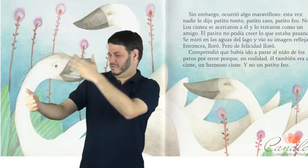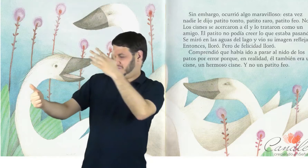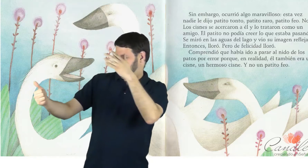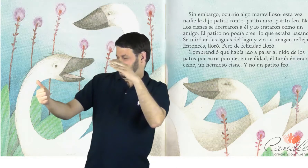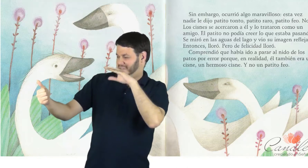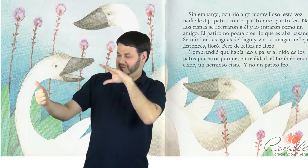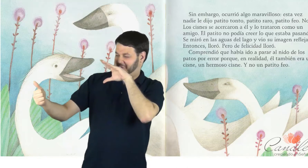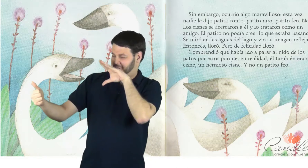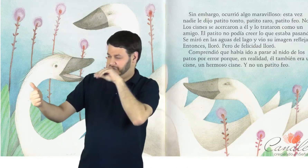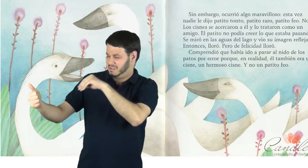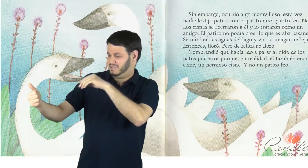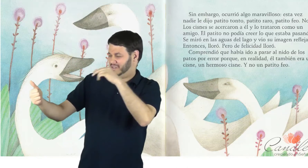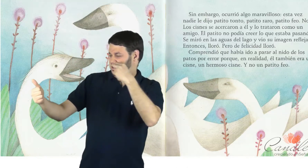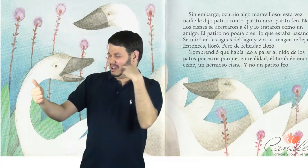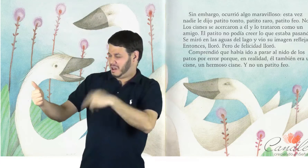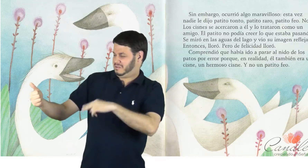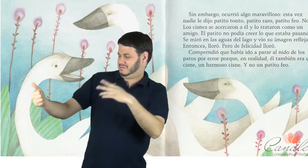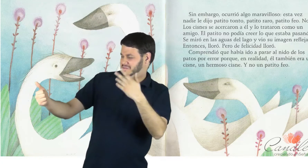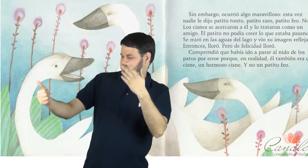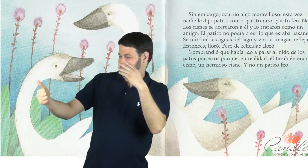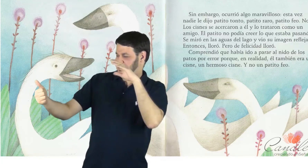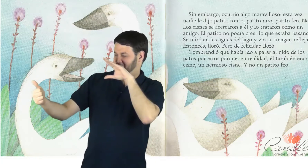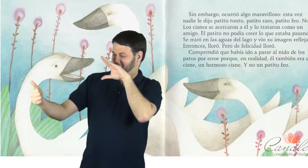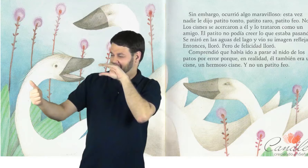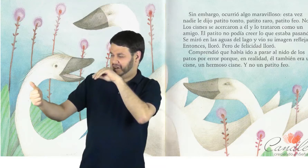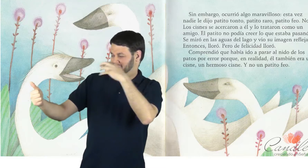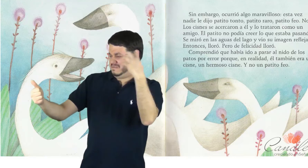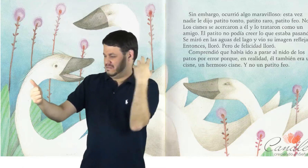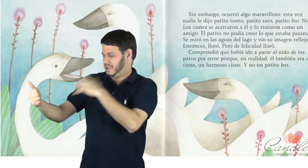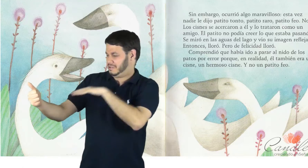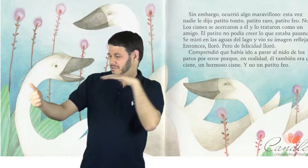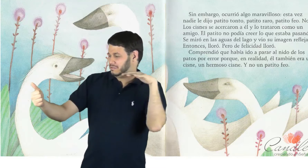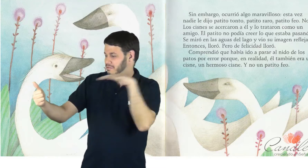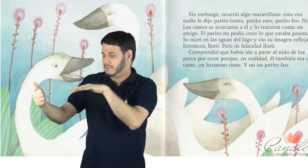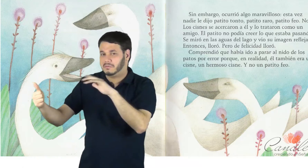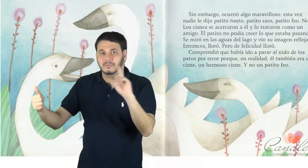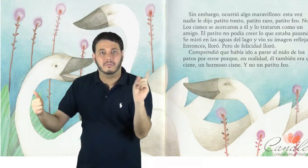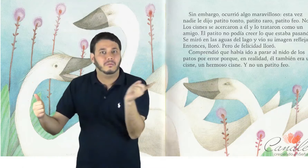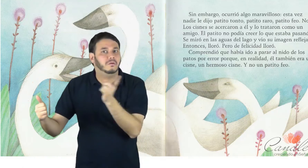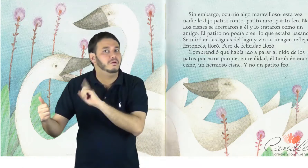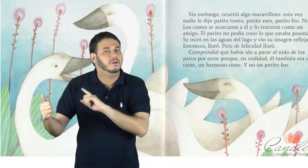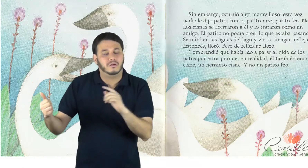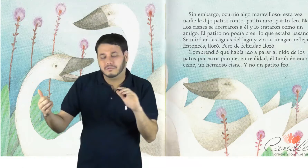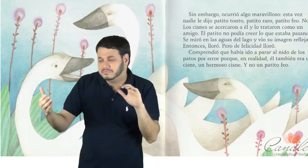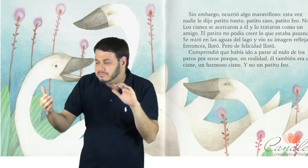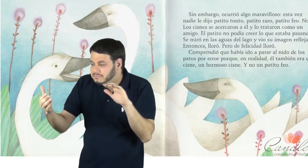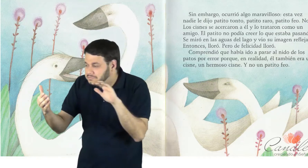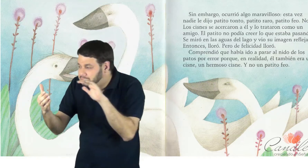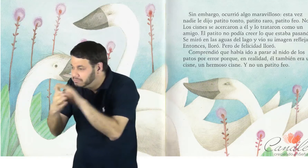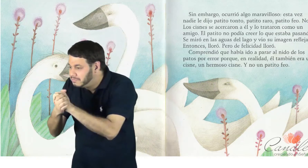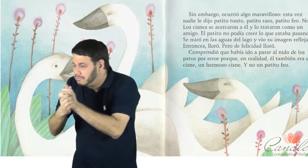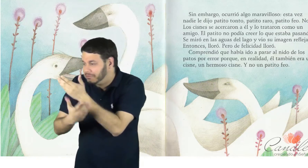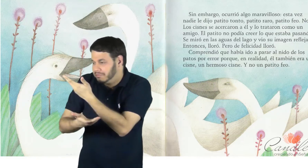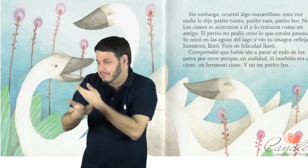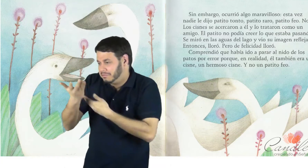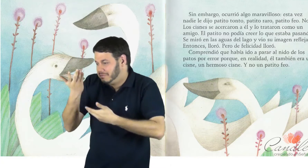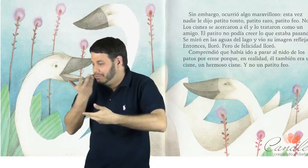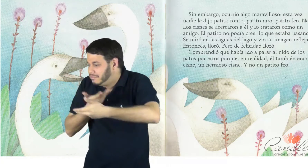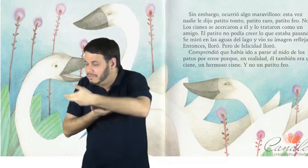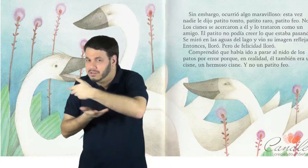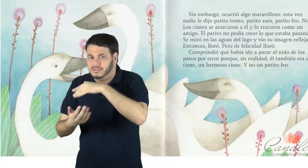patito feo no los cisnes se acercaron a él y lo trataron como un amigo